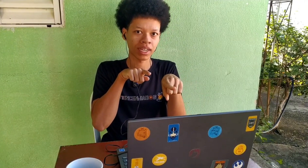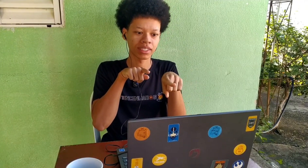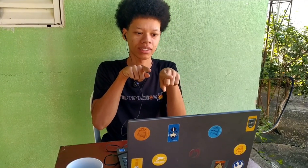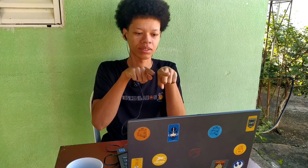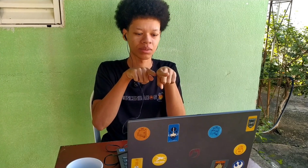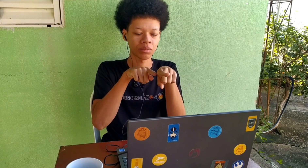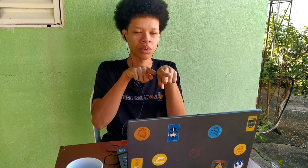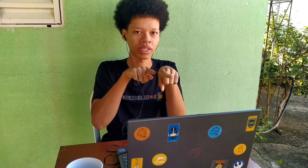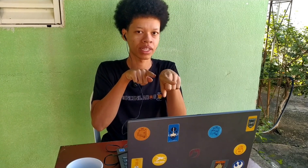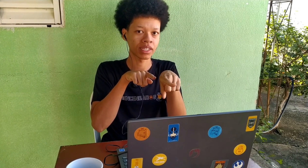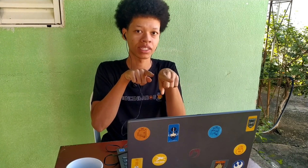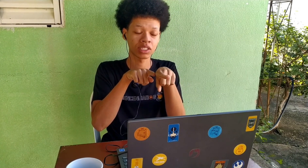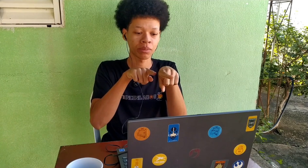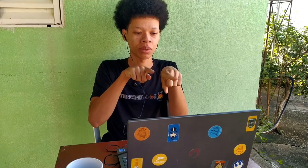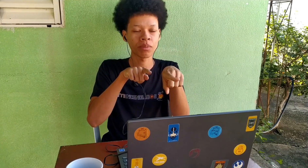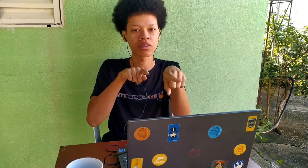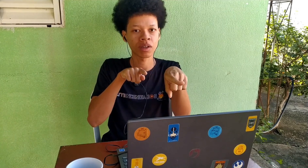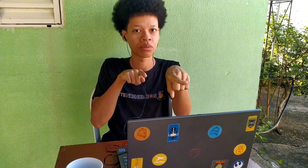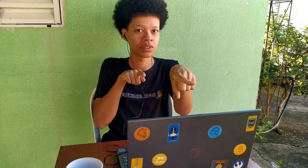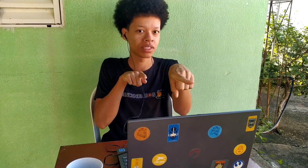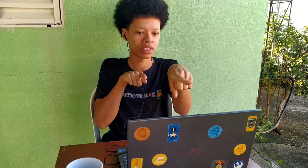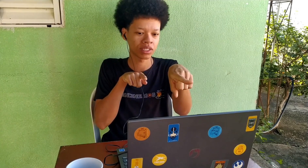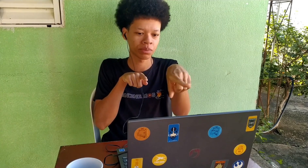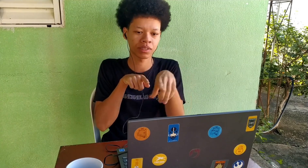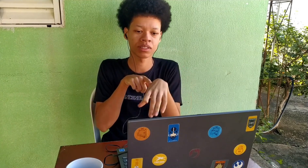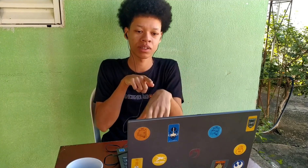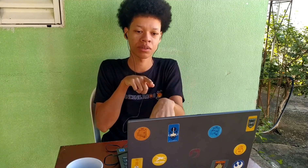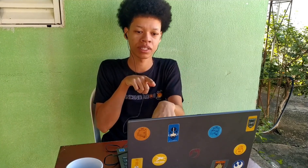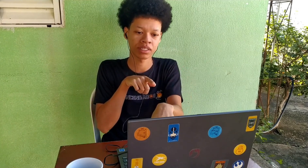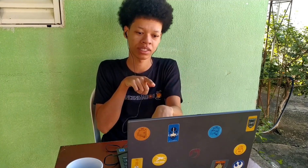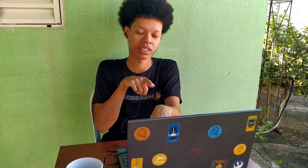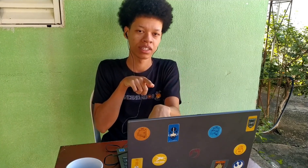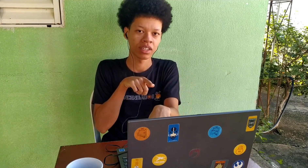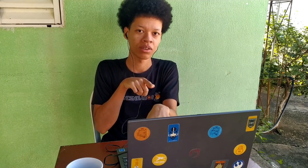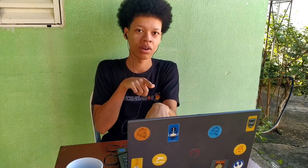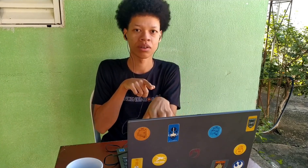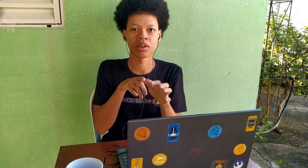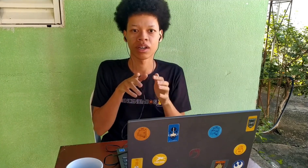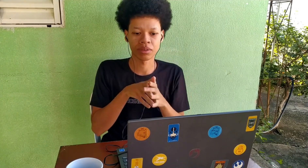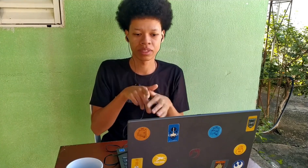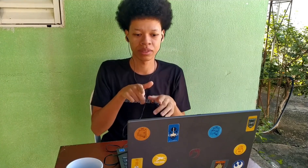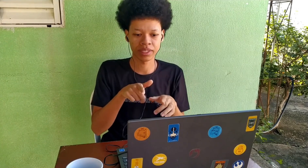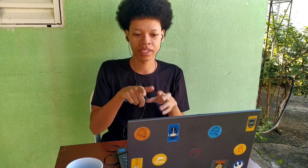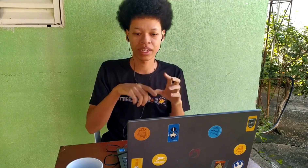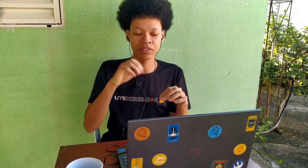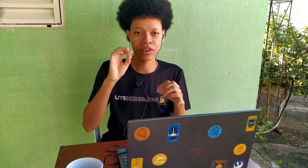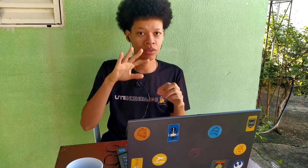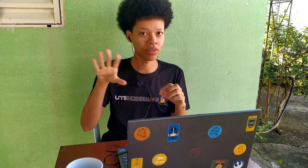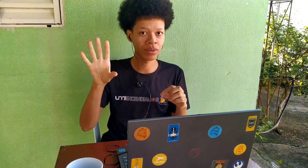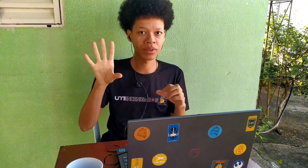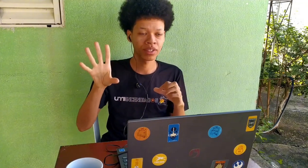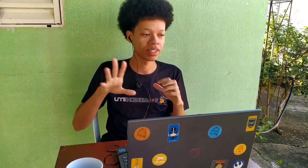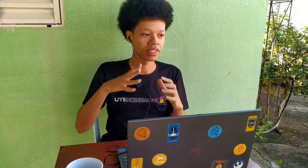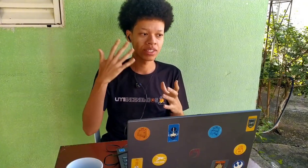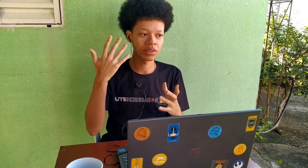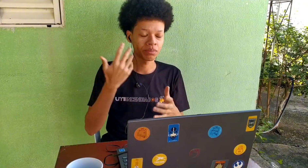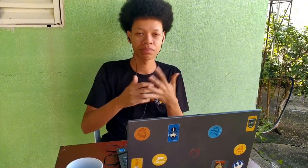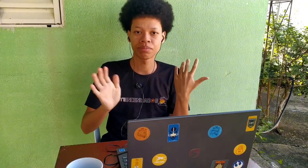atrás, um pouquinho atrás. A gente também não pode ficar muito distante, porque senão acontece igual aconteceu aqui. Ele falou e eu